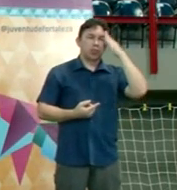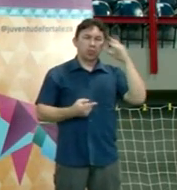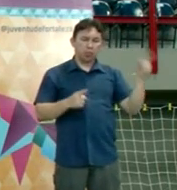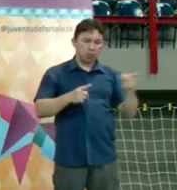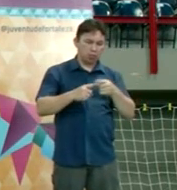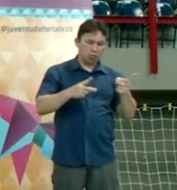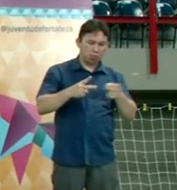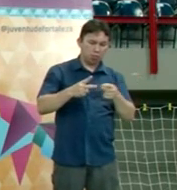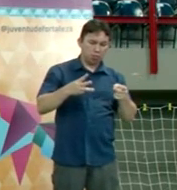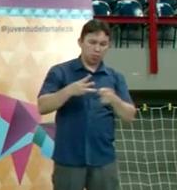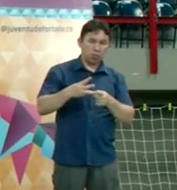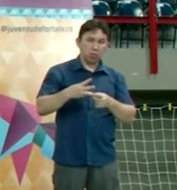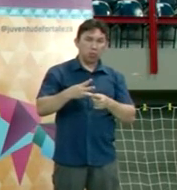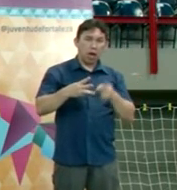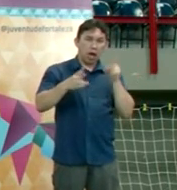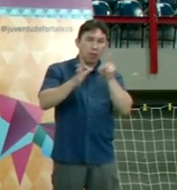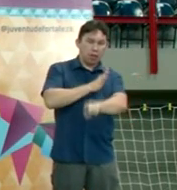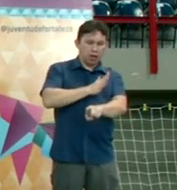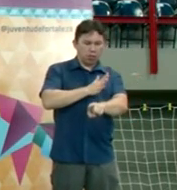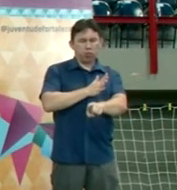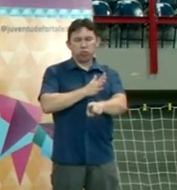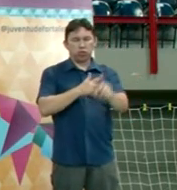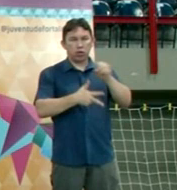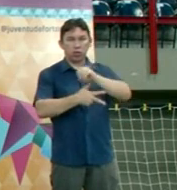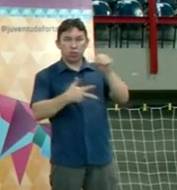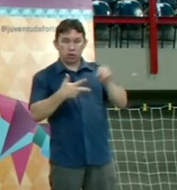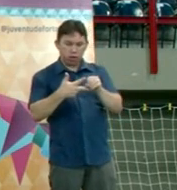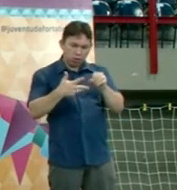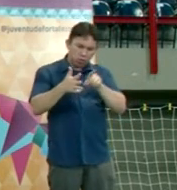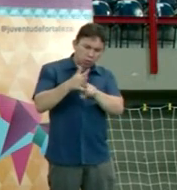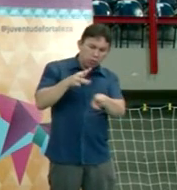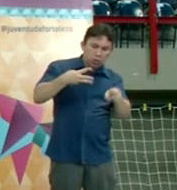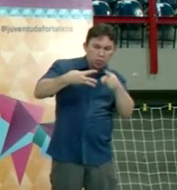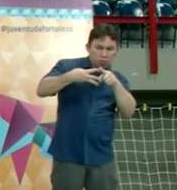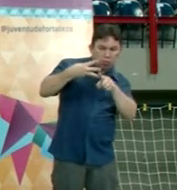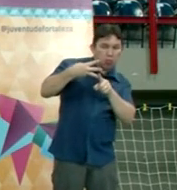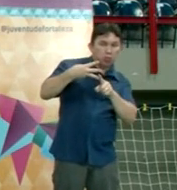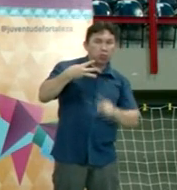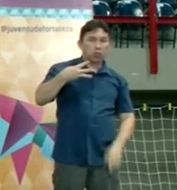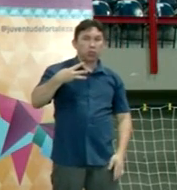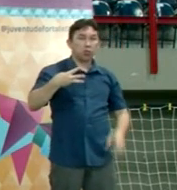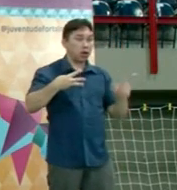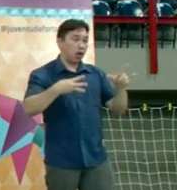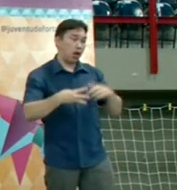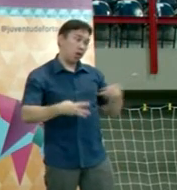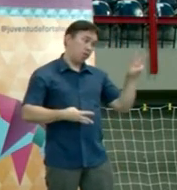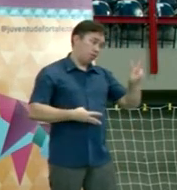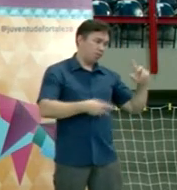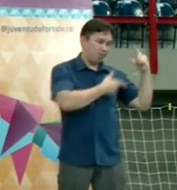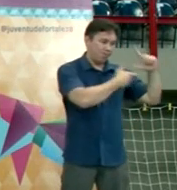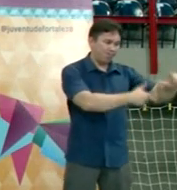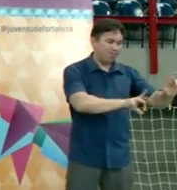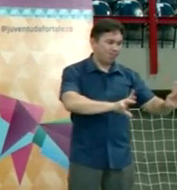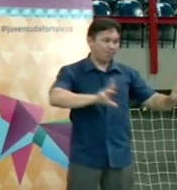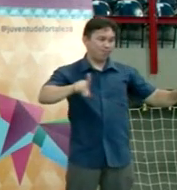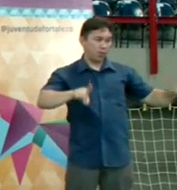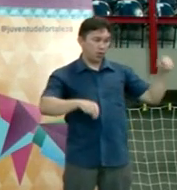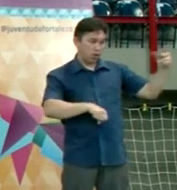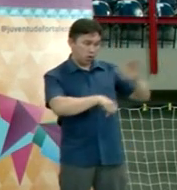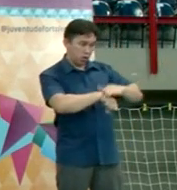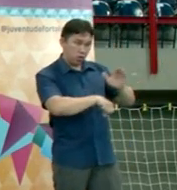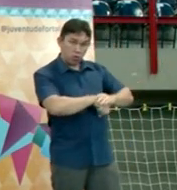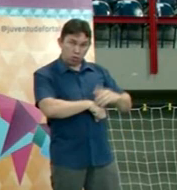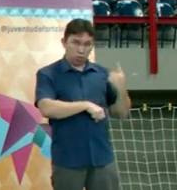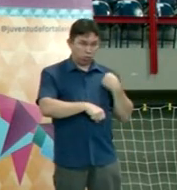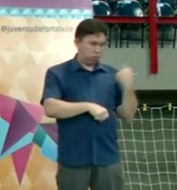3 partes que constituem uma questão do Enem. Acho sempre importante dizer isso. Diferente dos vestibulares tradicionais, onde um